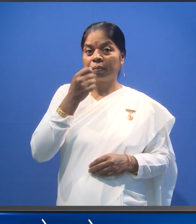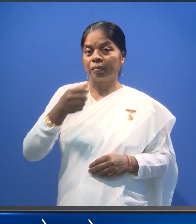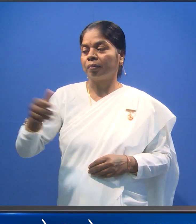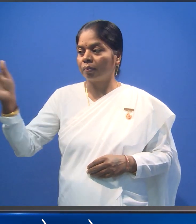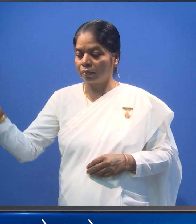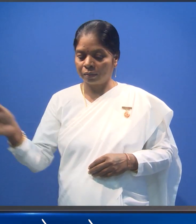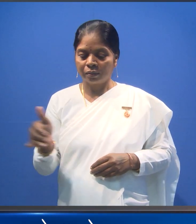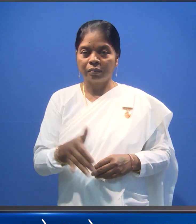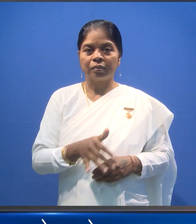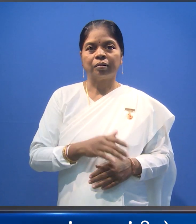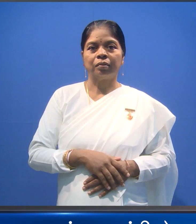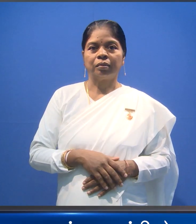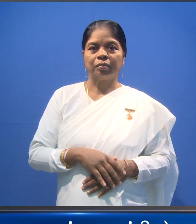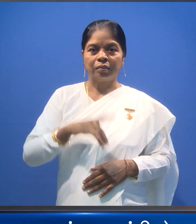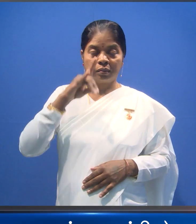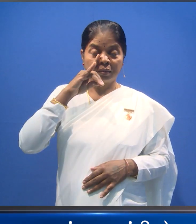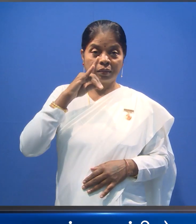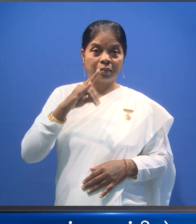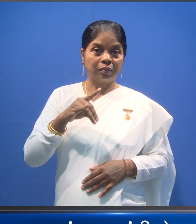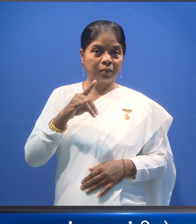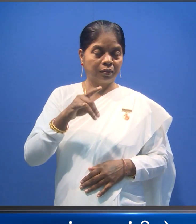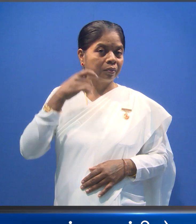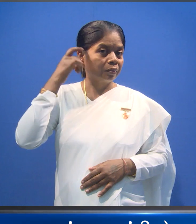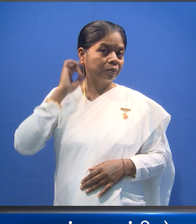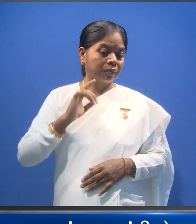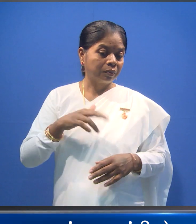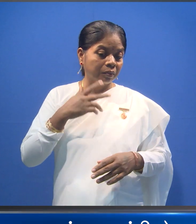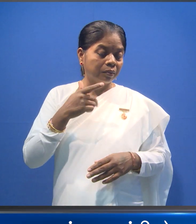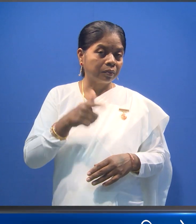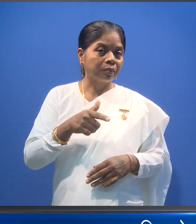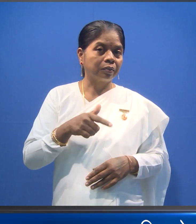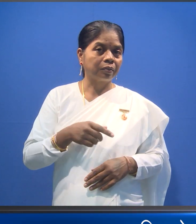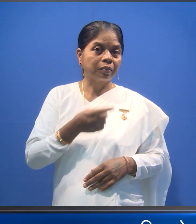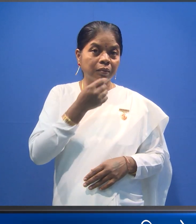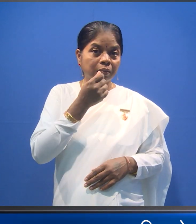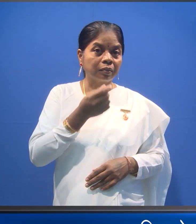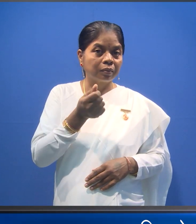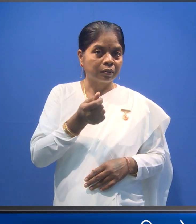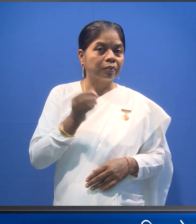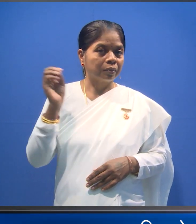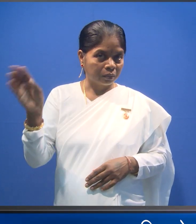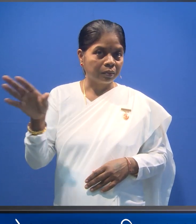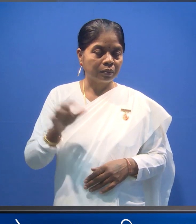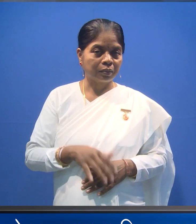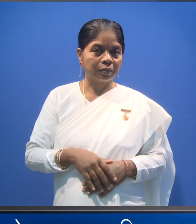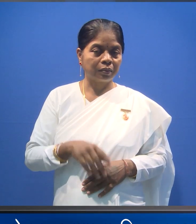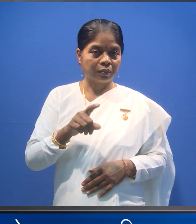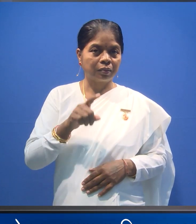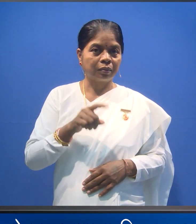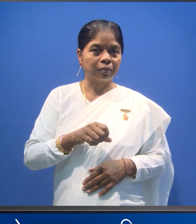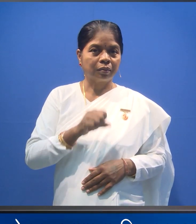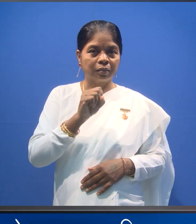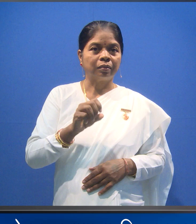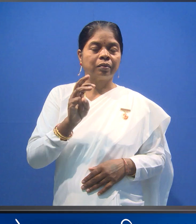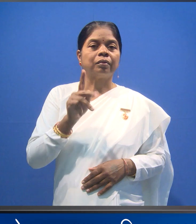आला. चंद्रगुप्त यांनी सेवकाला विचारले की तू मिठाचे पैसे दिलेस? यावर